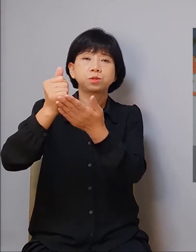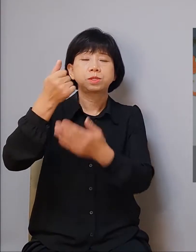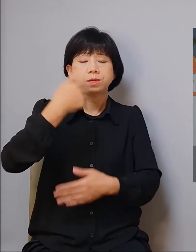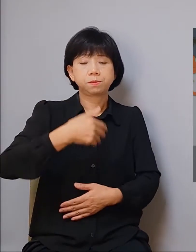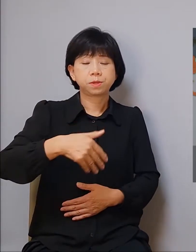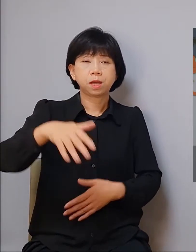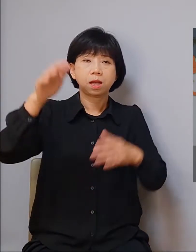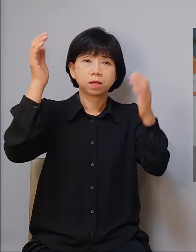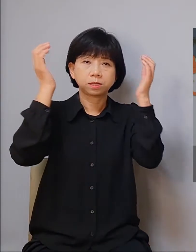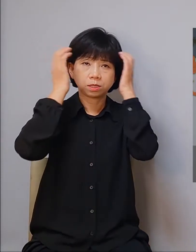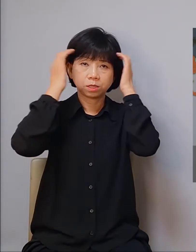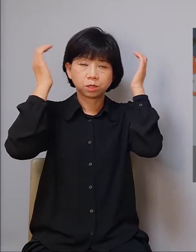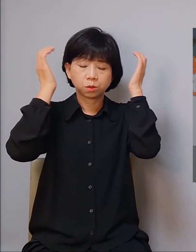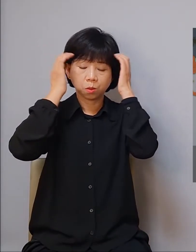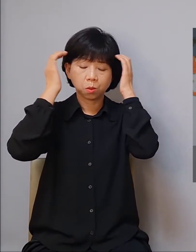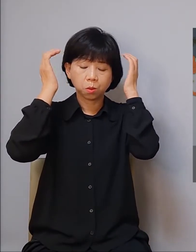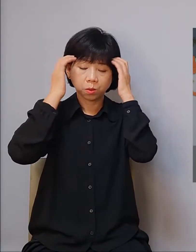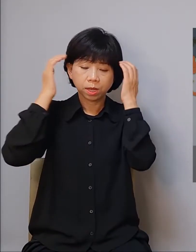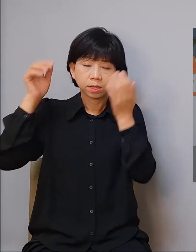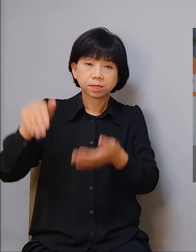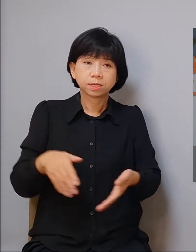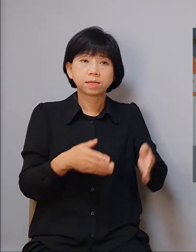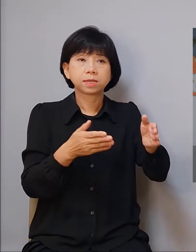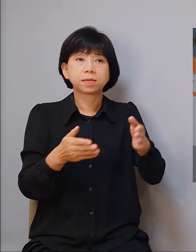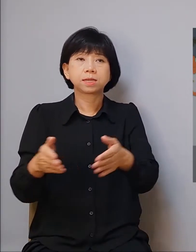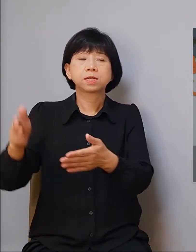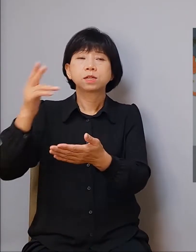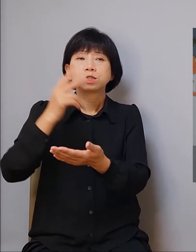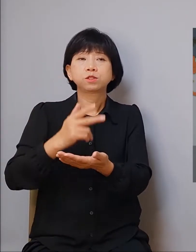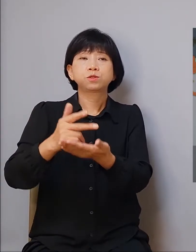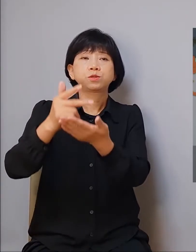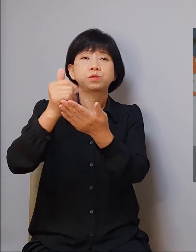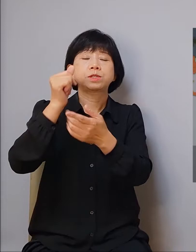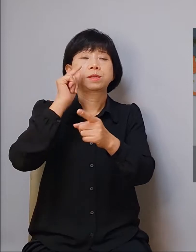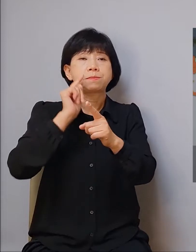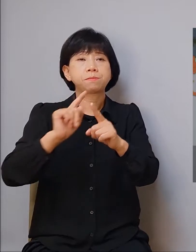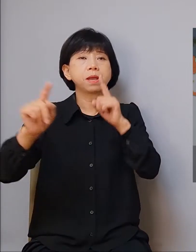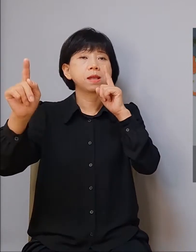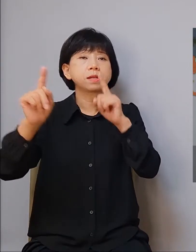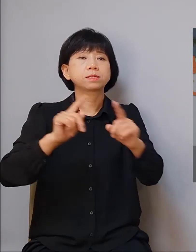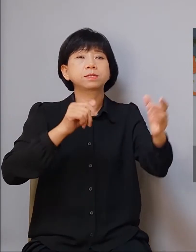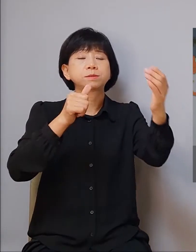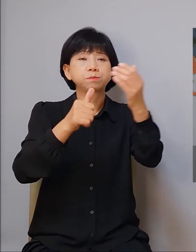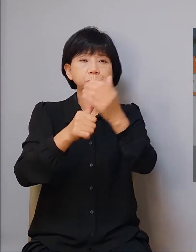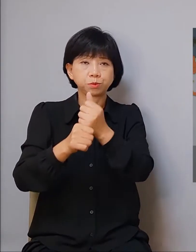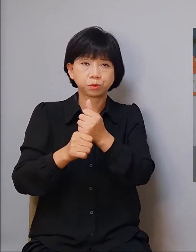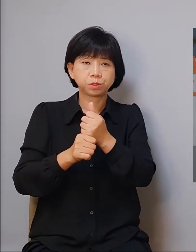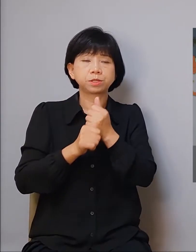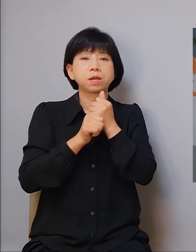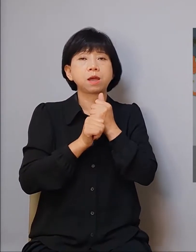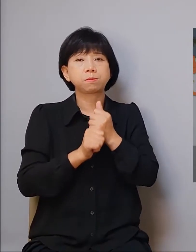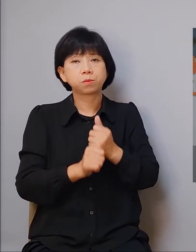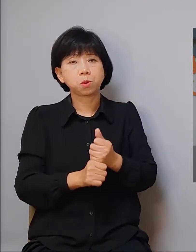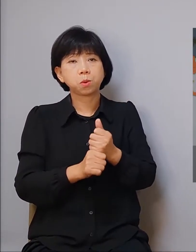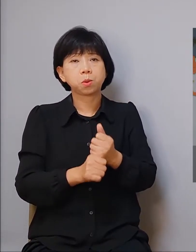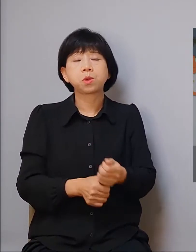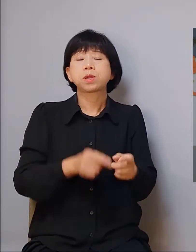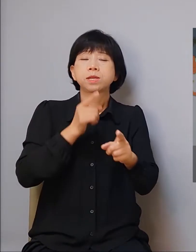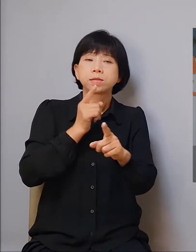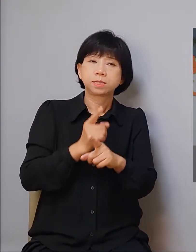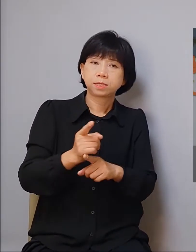가리라. 주님과 신고난의 길, 주님 말씀